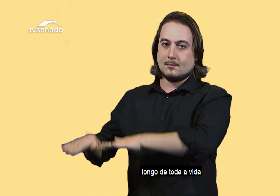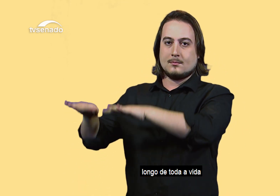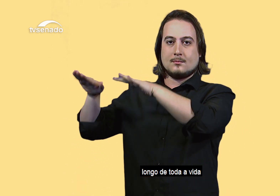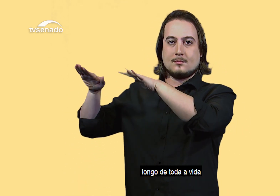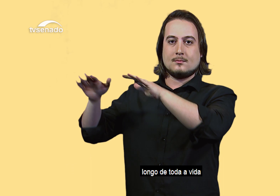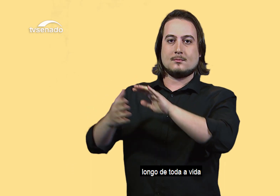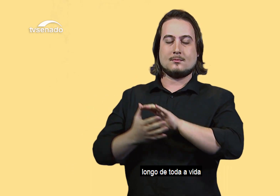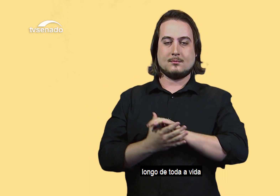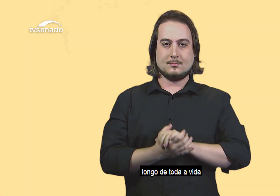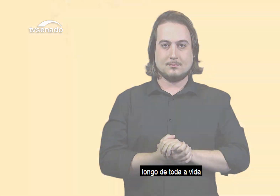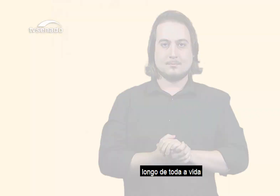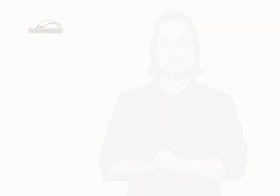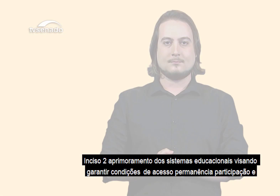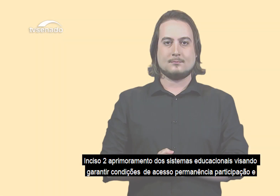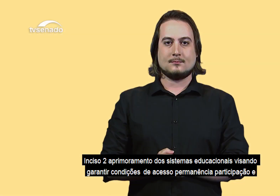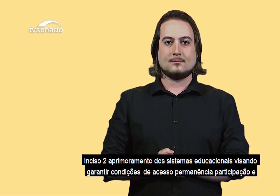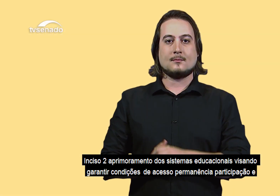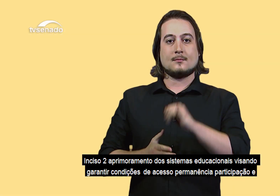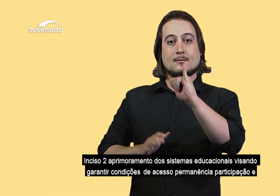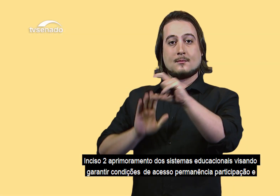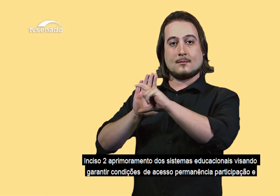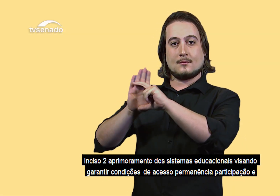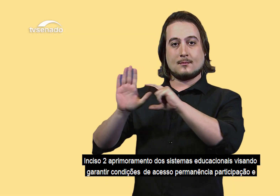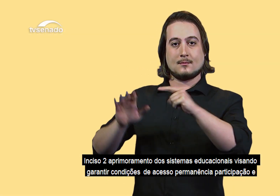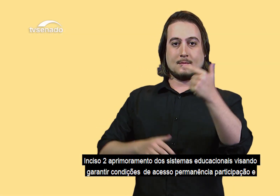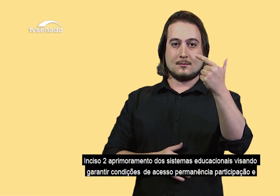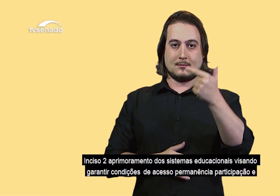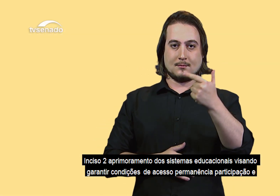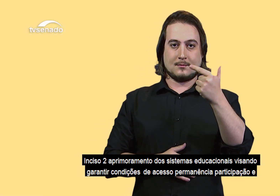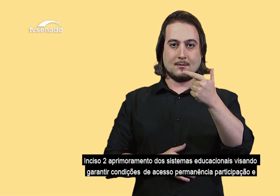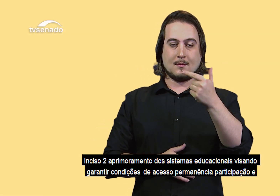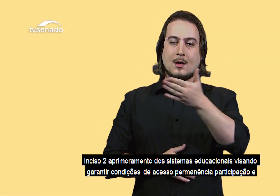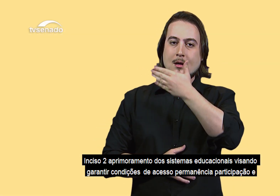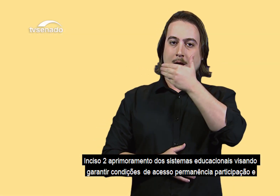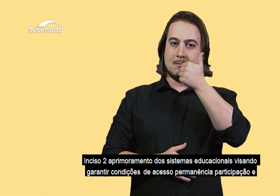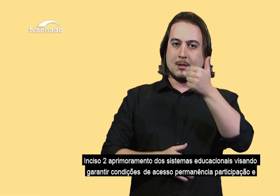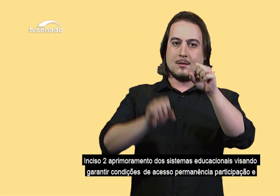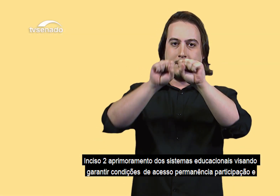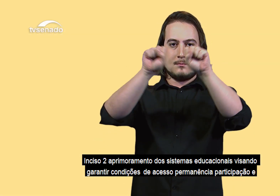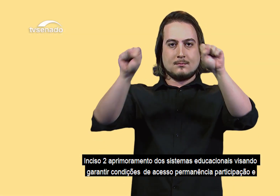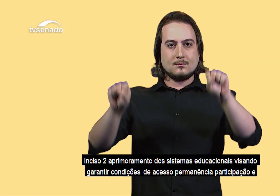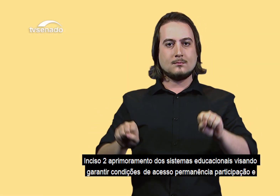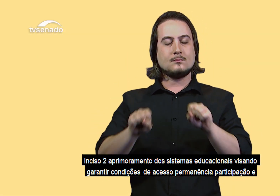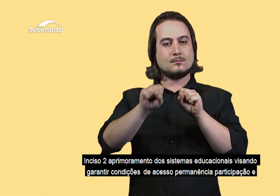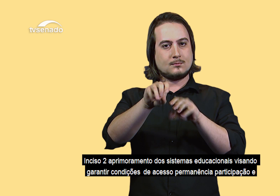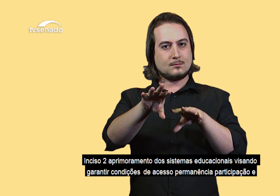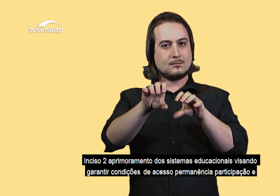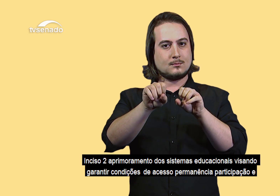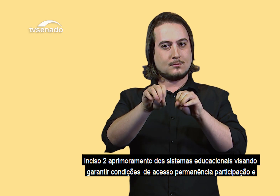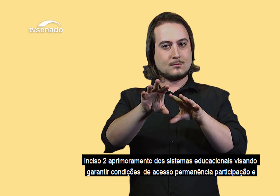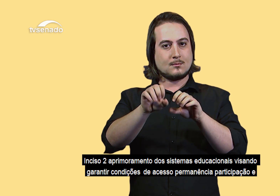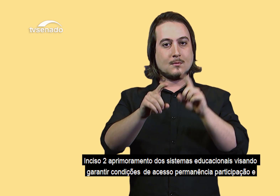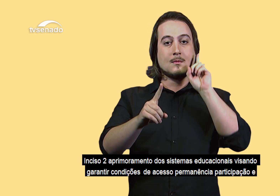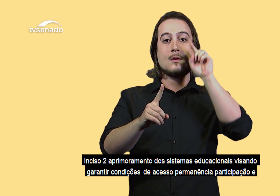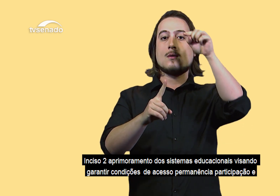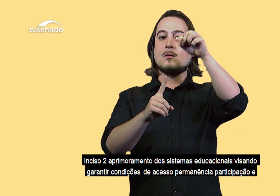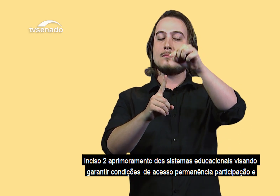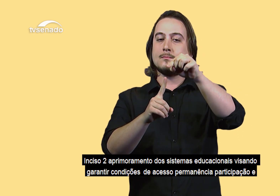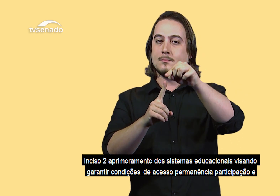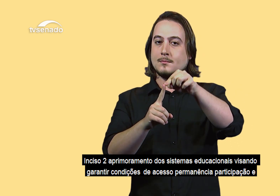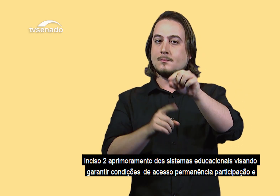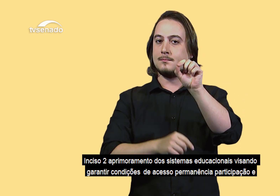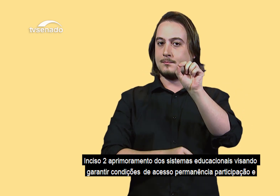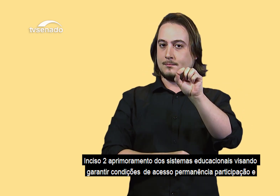a vida. Inciso 2. Aprimoramento dos sistemas educacionais, visando garantir